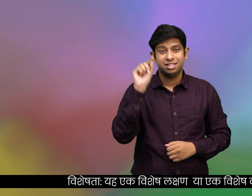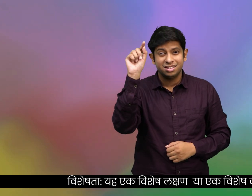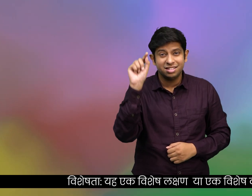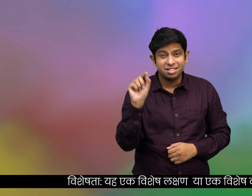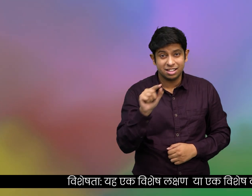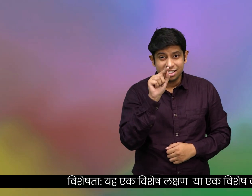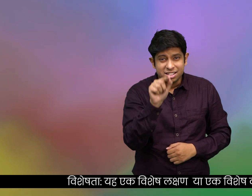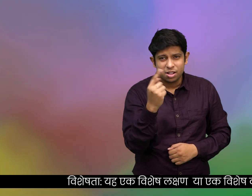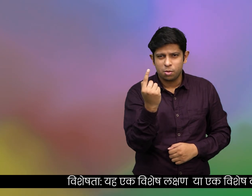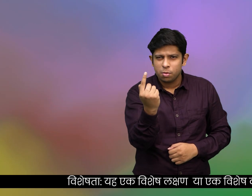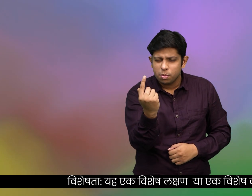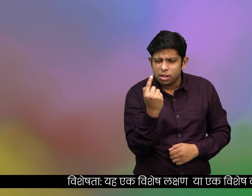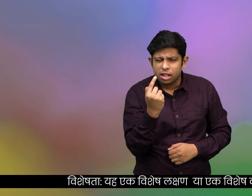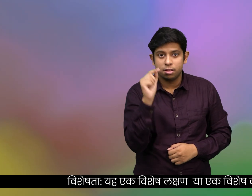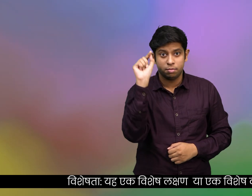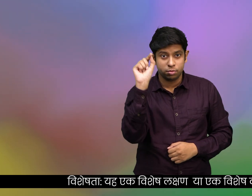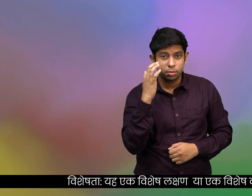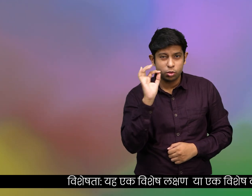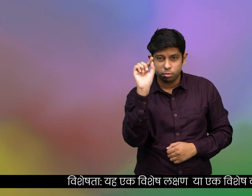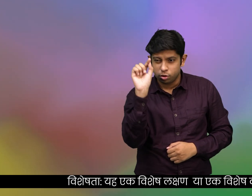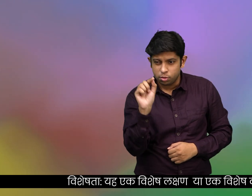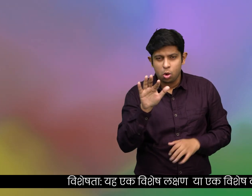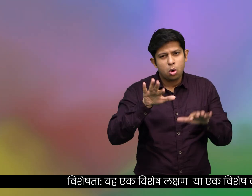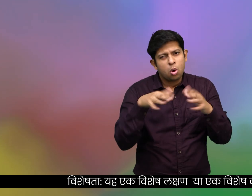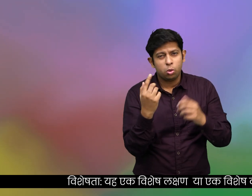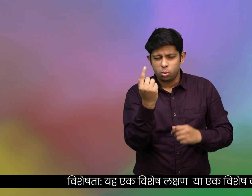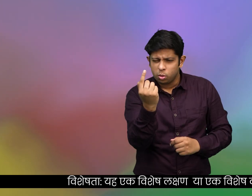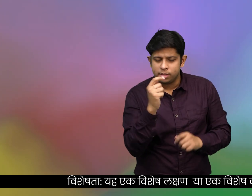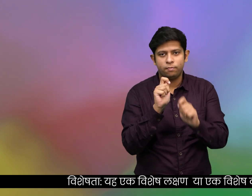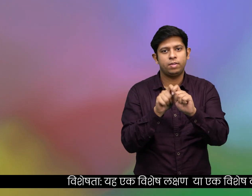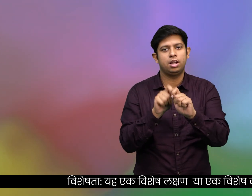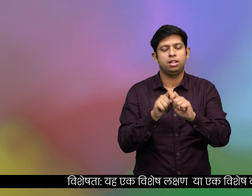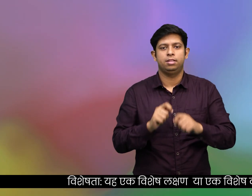विशिष्टता, यह एक विशेष लक्षण या एक विशेष कार्य है।